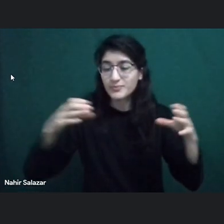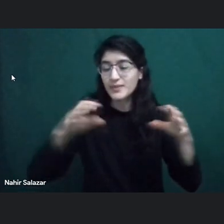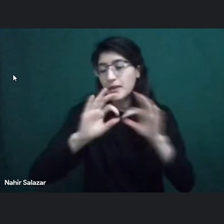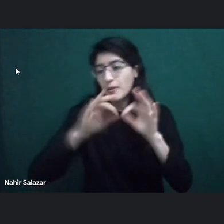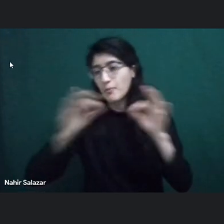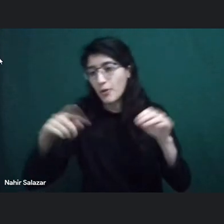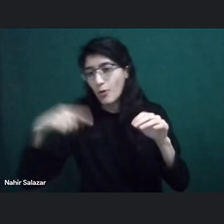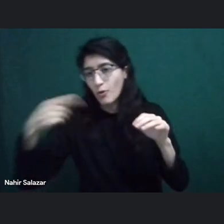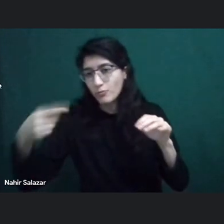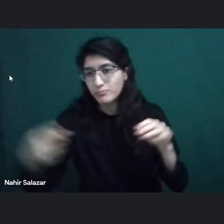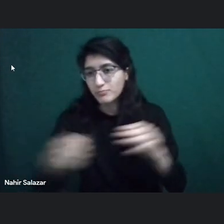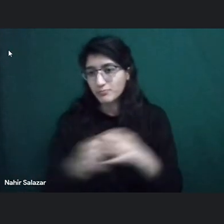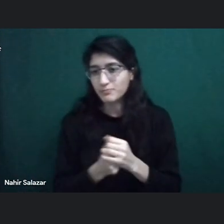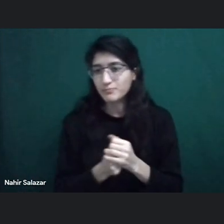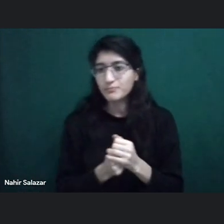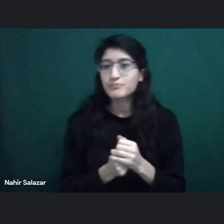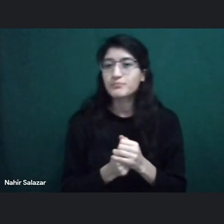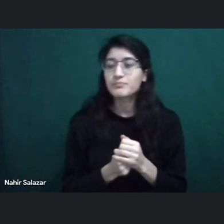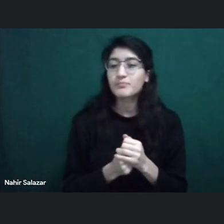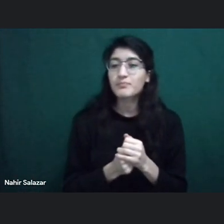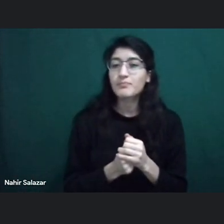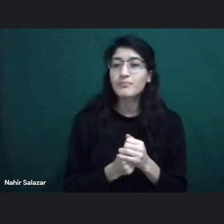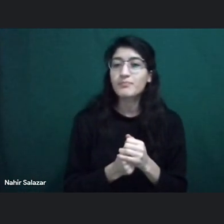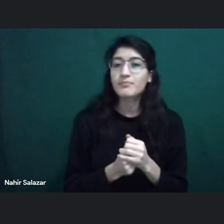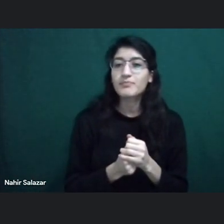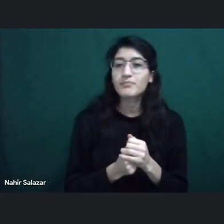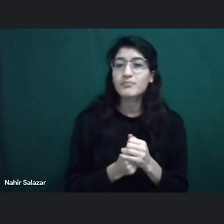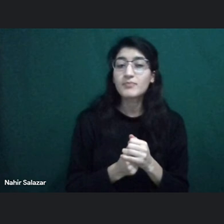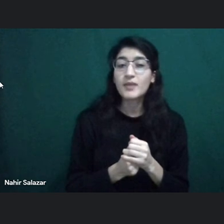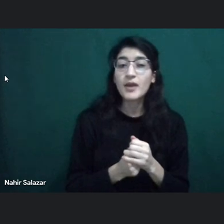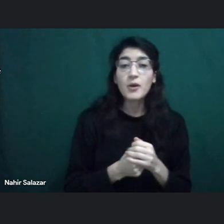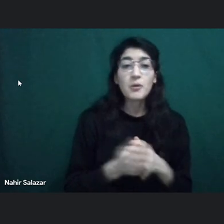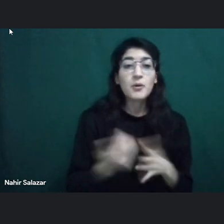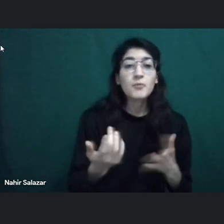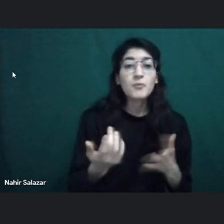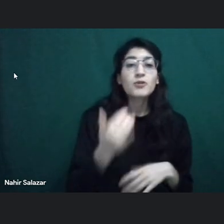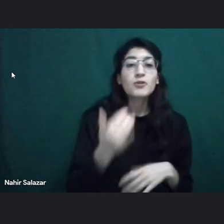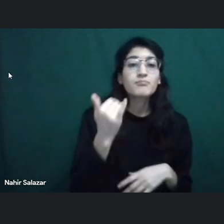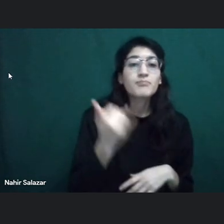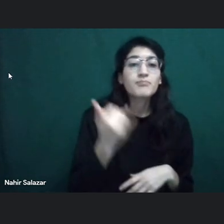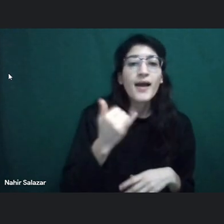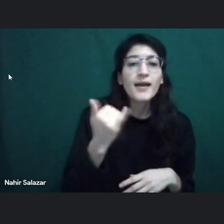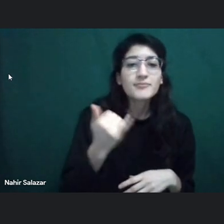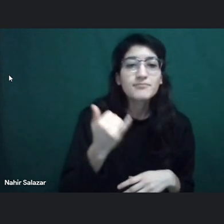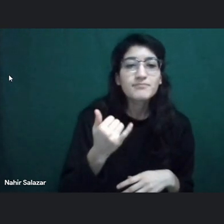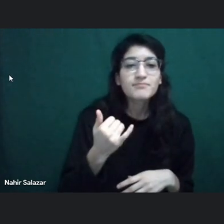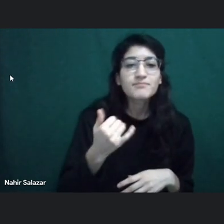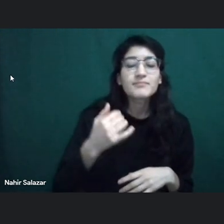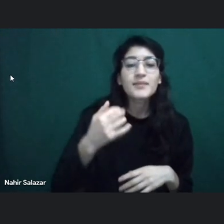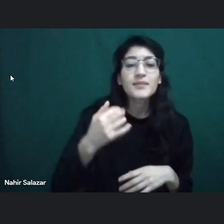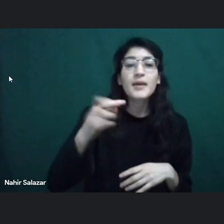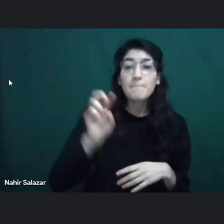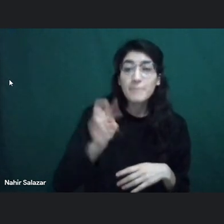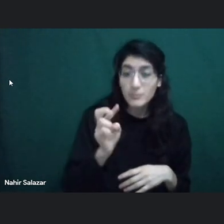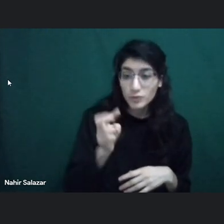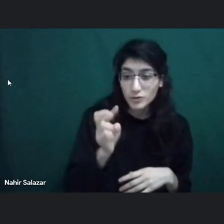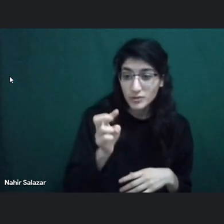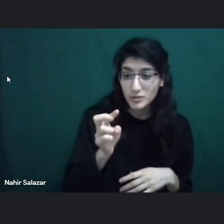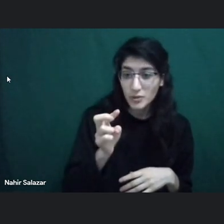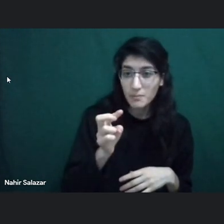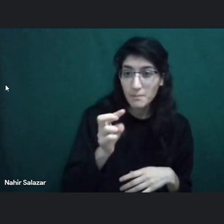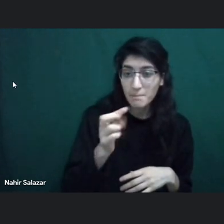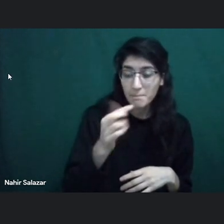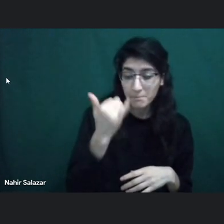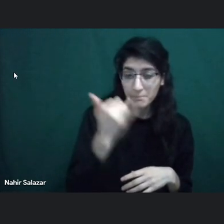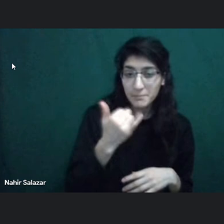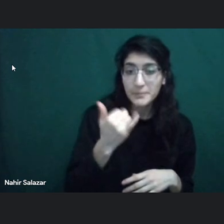Cuando tenemos una preposición y a esa preposición le sigue ing, en ese caso se